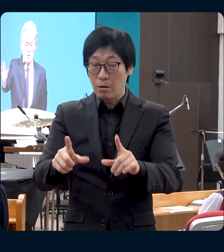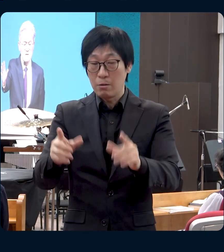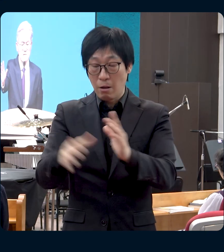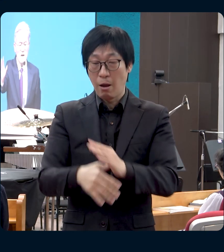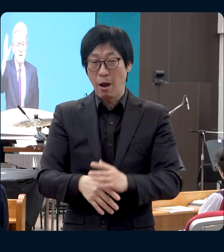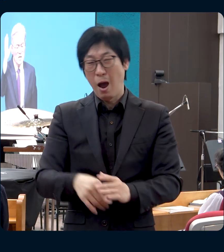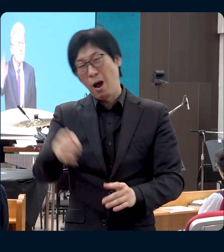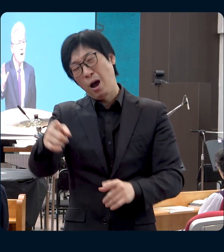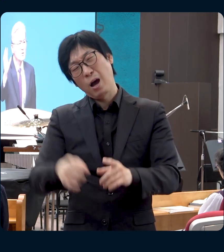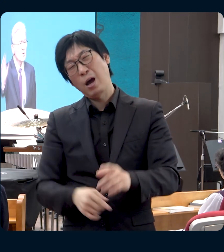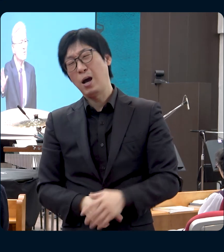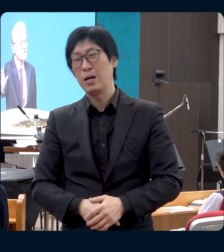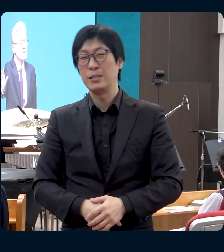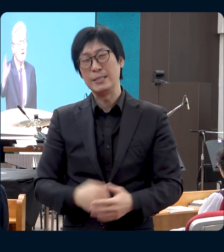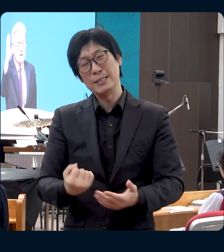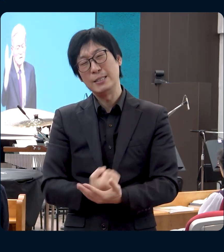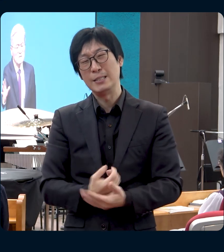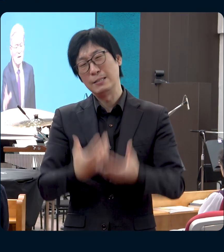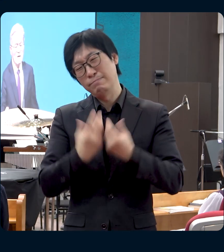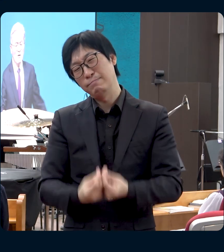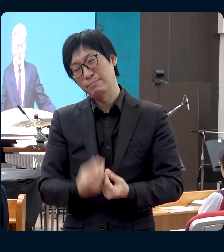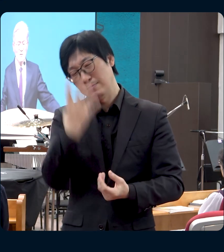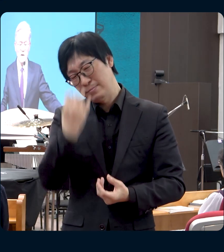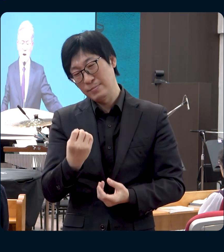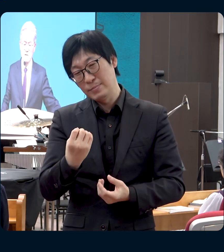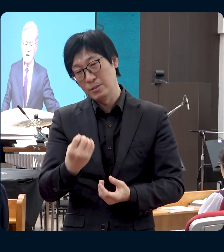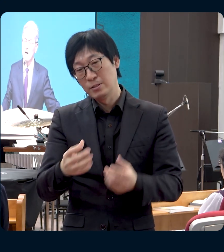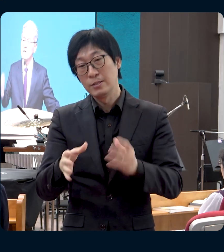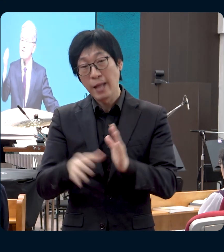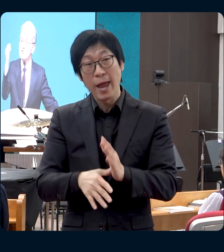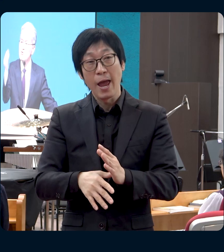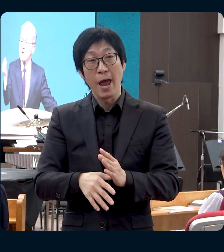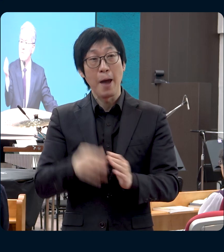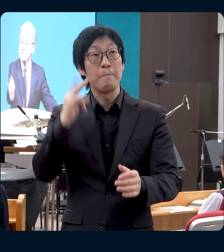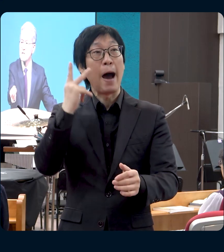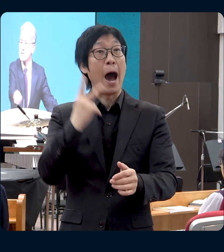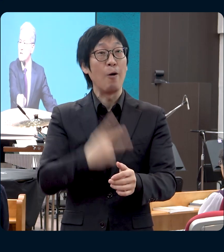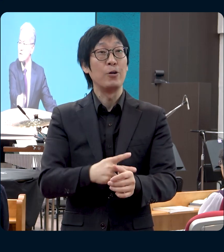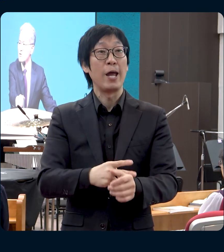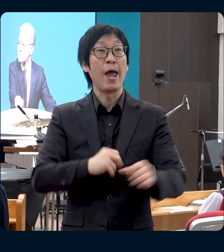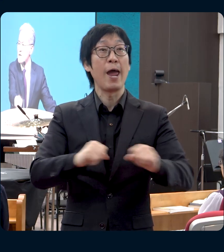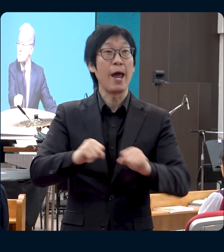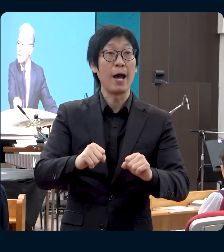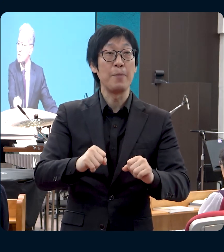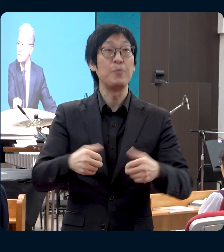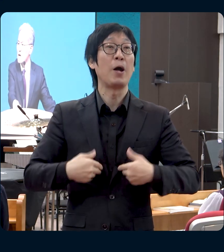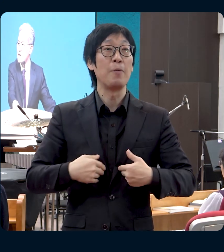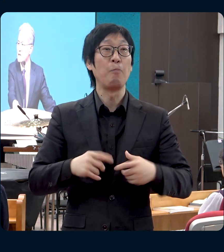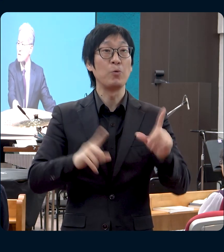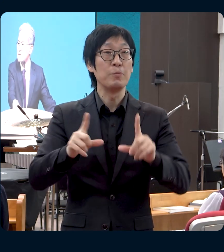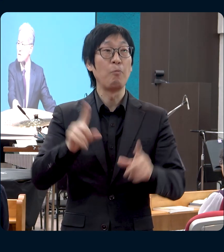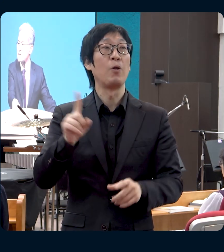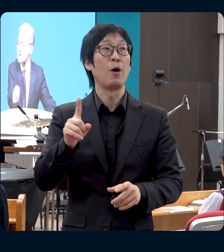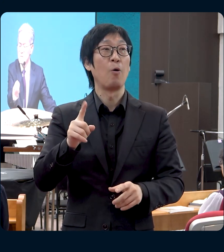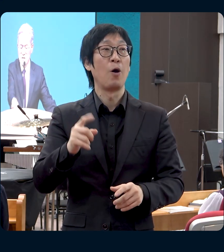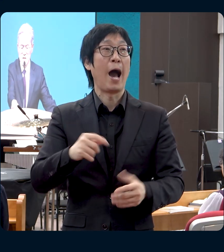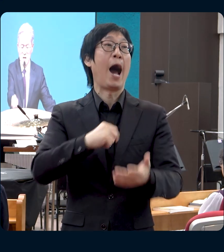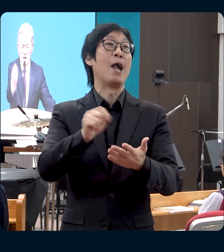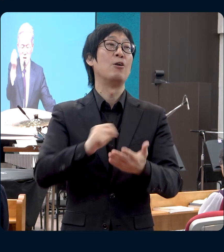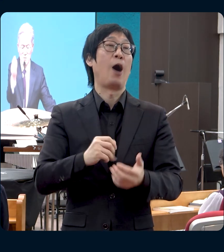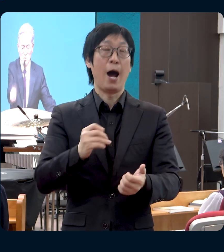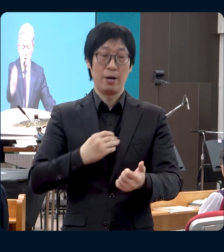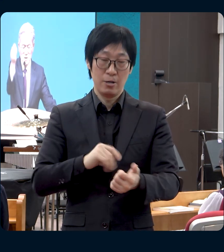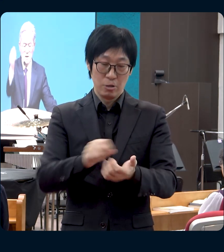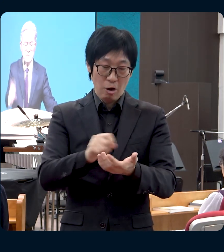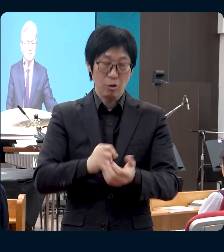시험 들었을 때, 실망하고 시험 들었을 때 그때 어떻게 해야 하는가, 그 중요한 메시지를 여기 말씀하고 있다. 자, 그